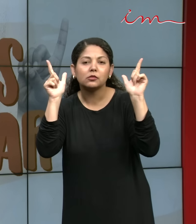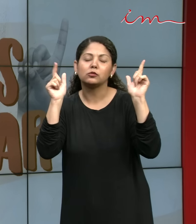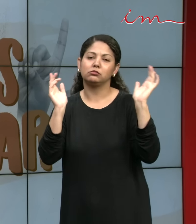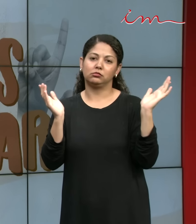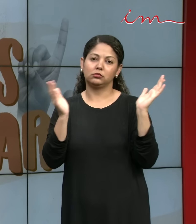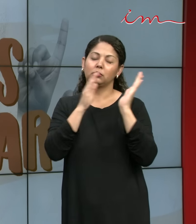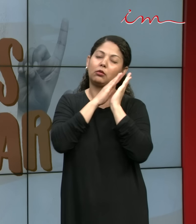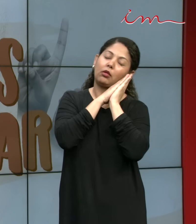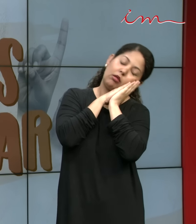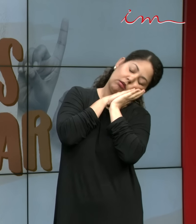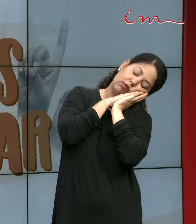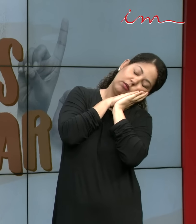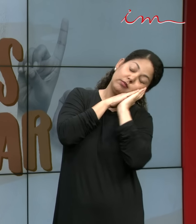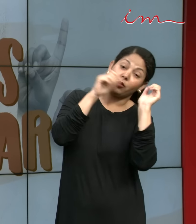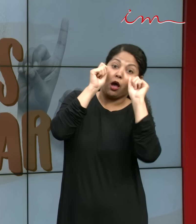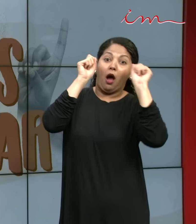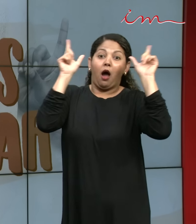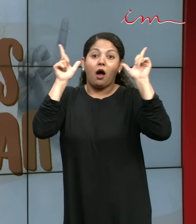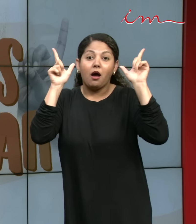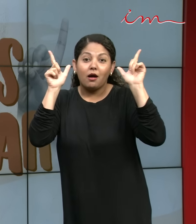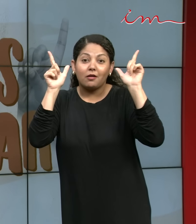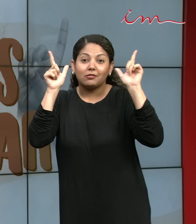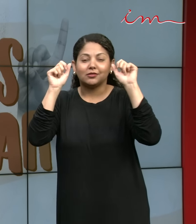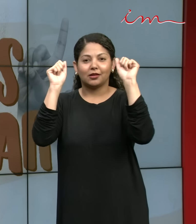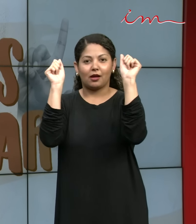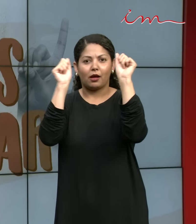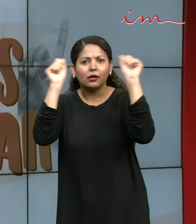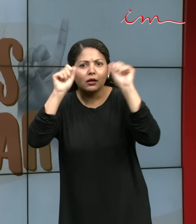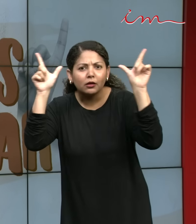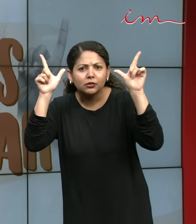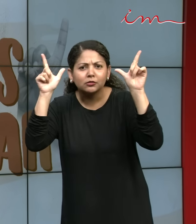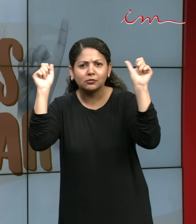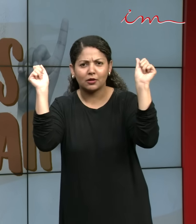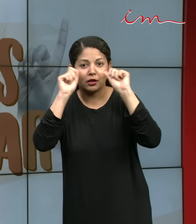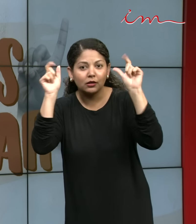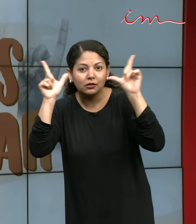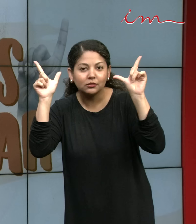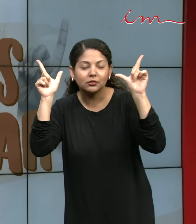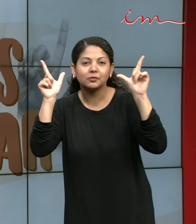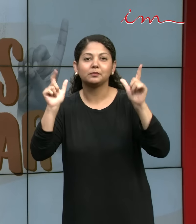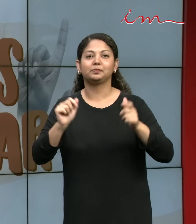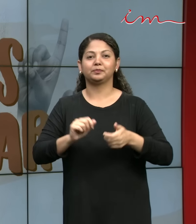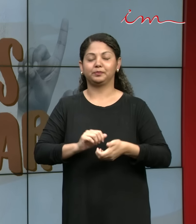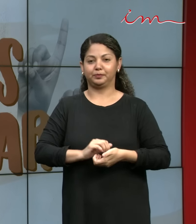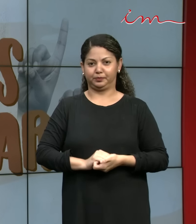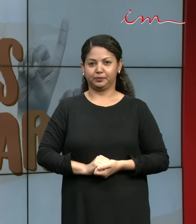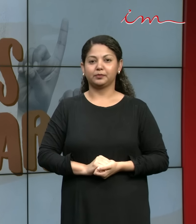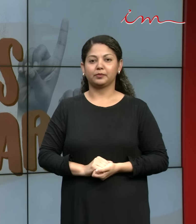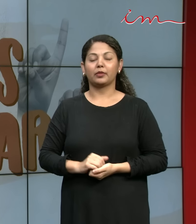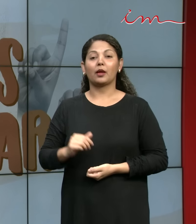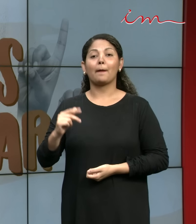essa intensidade. É como se estivesse dormindo e despertando, alertando.